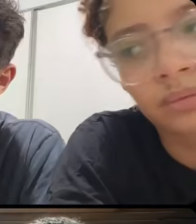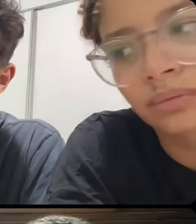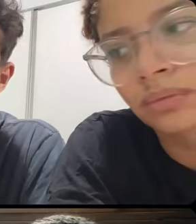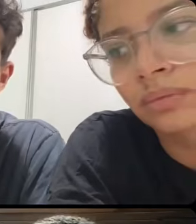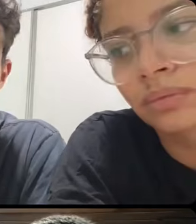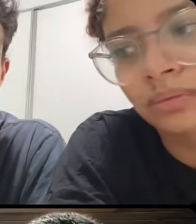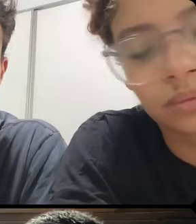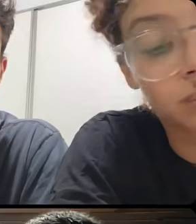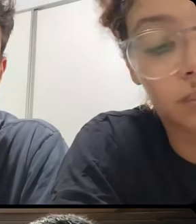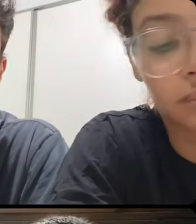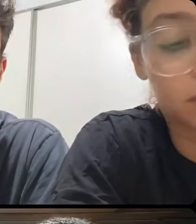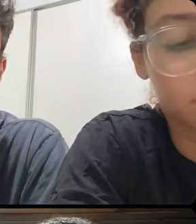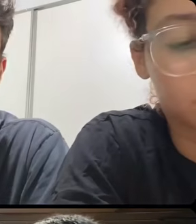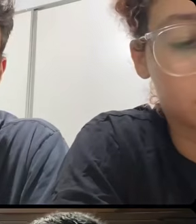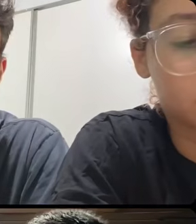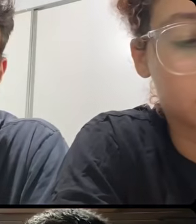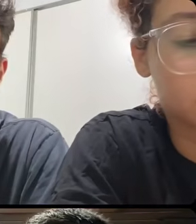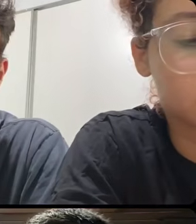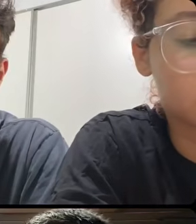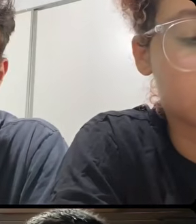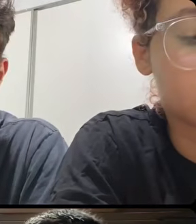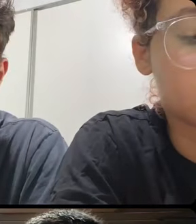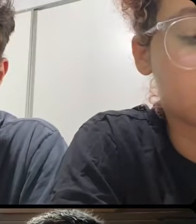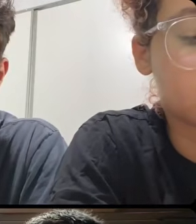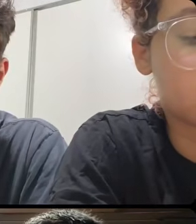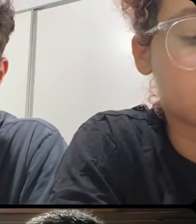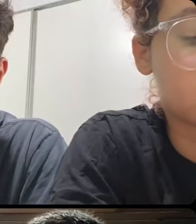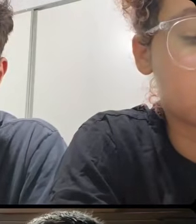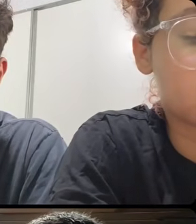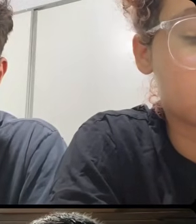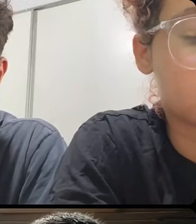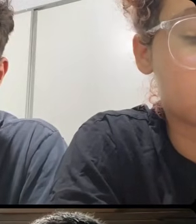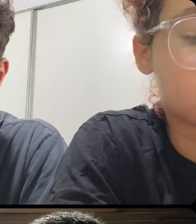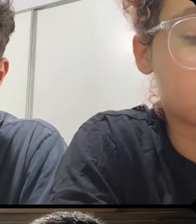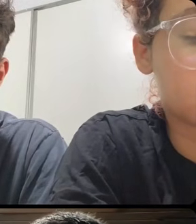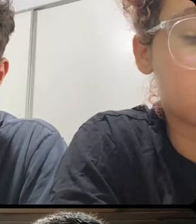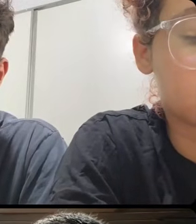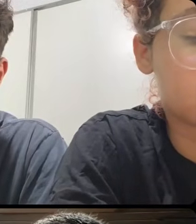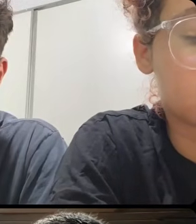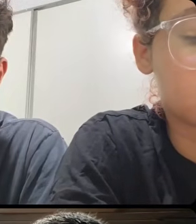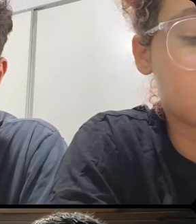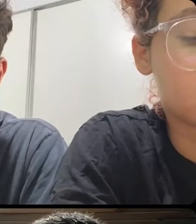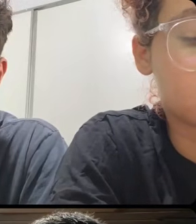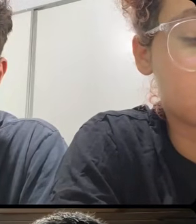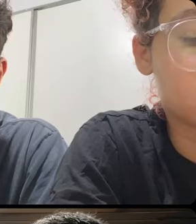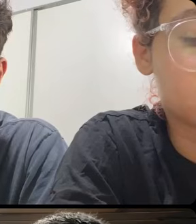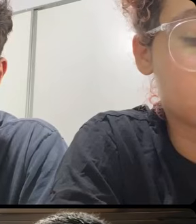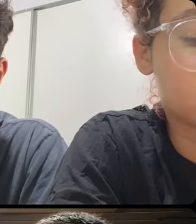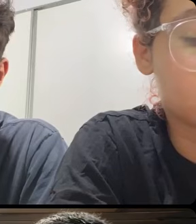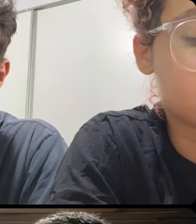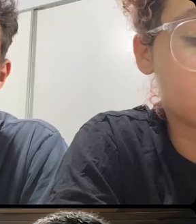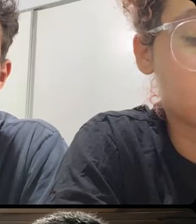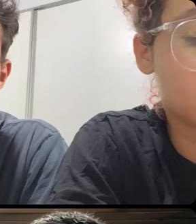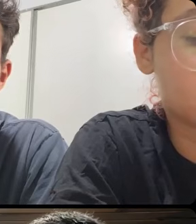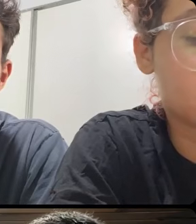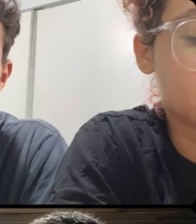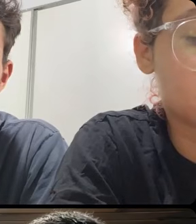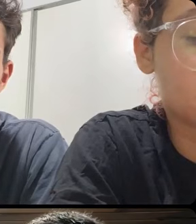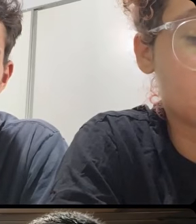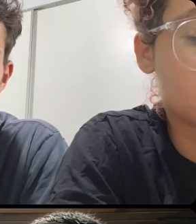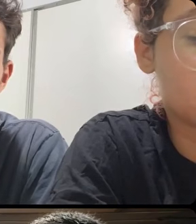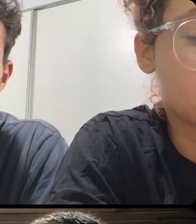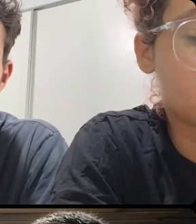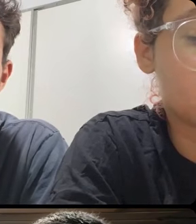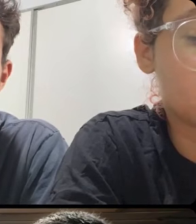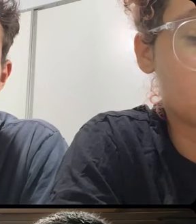almas, e as demais coisas serão acrescentadas, né? Deus é bom e é fiel para nossa vida, né? Vamos ver o que eu queria perguntar mais um pouquinho